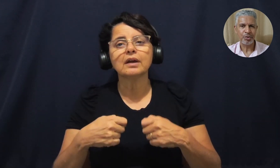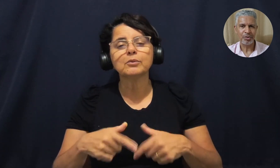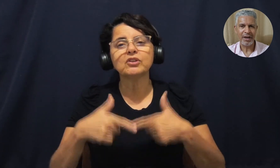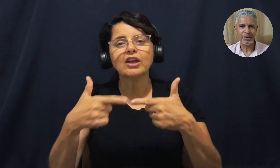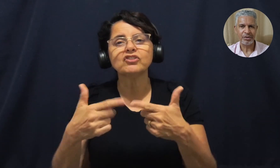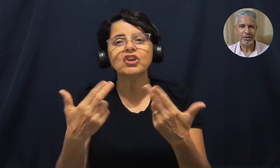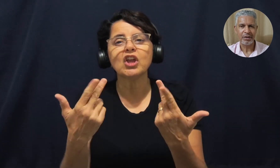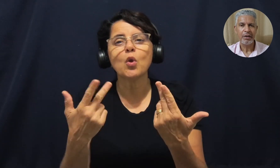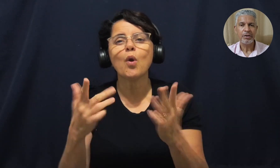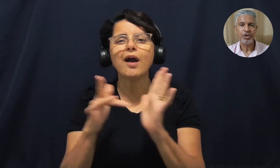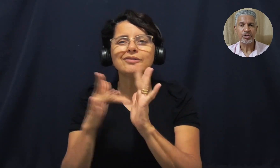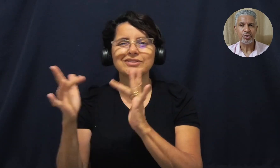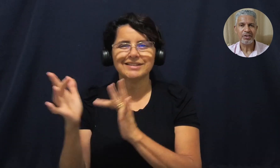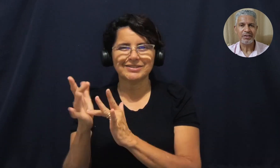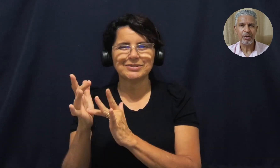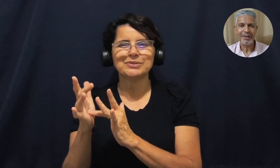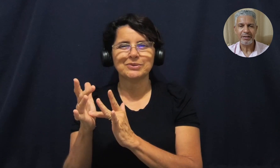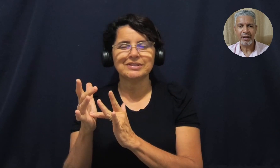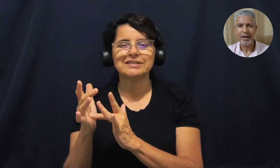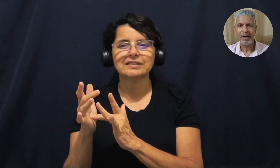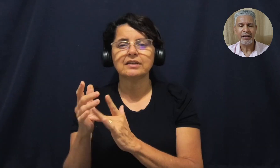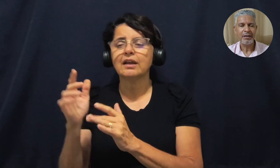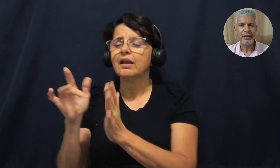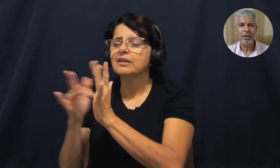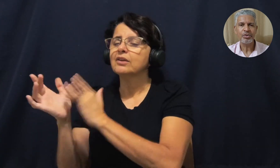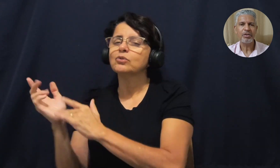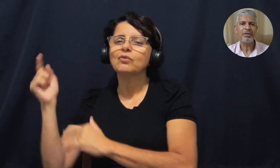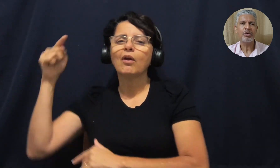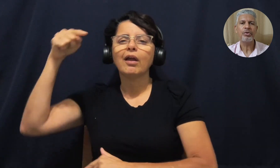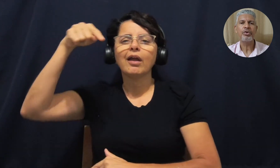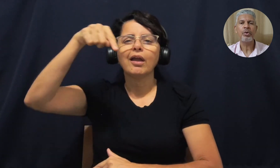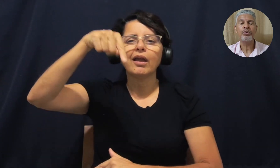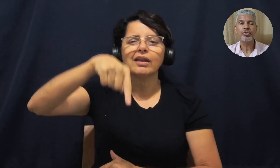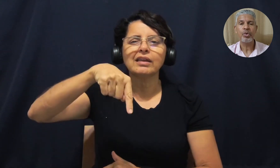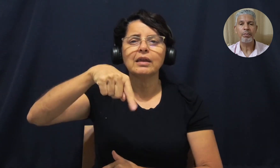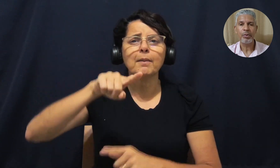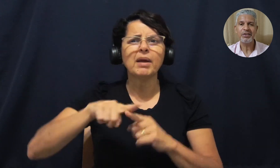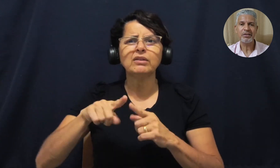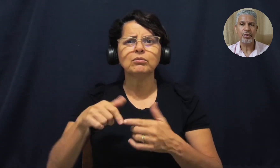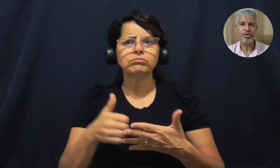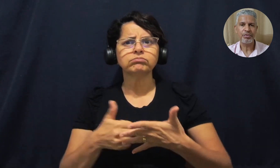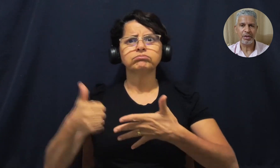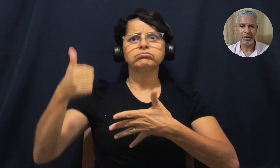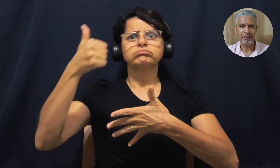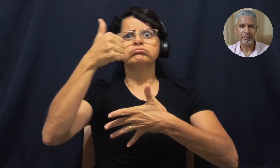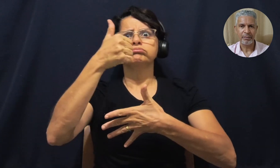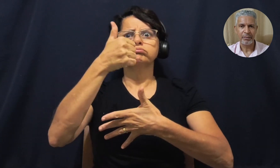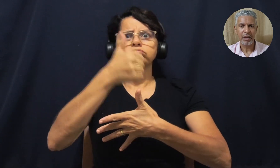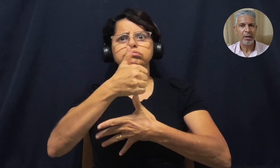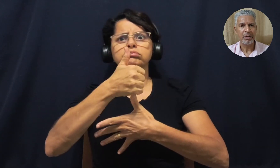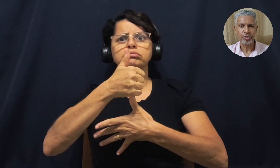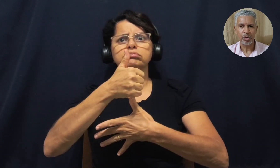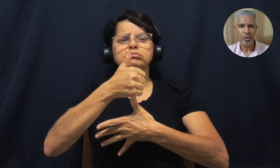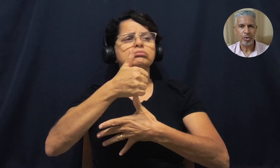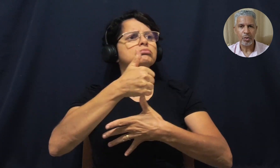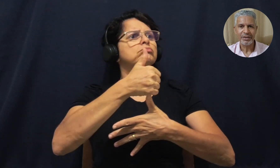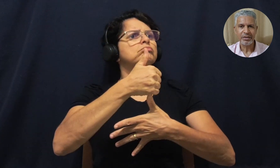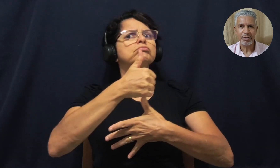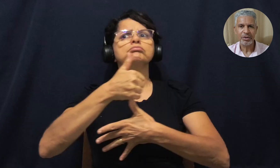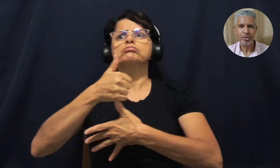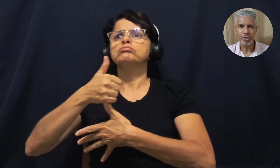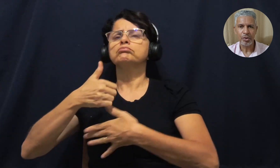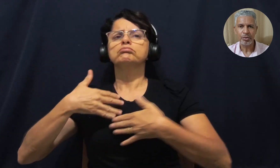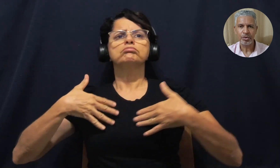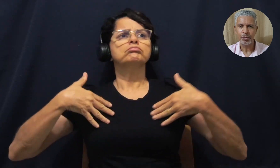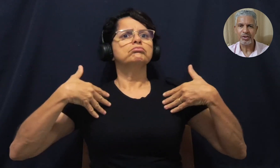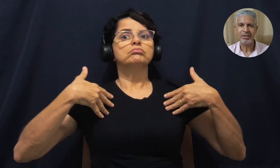exemplo de humildade. Jesus desceu à terra e não se vangloriou de sua posição divina. Não se colocou